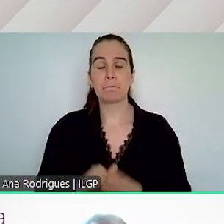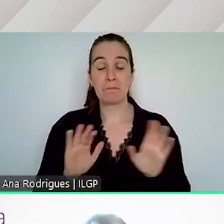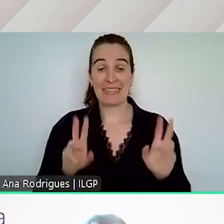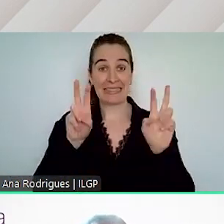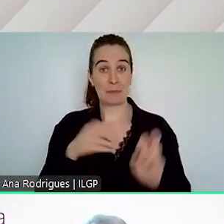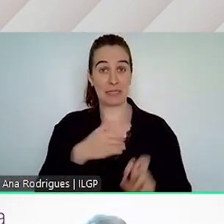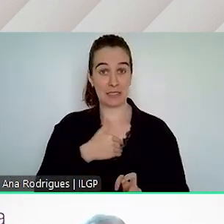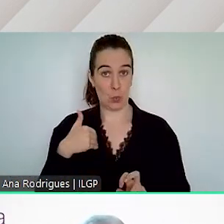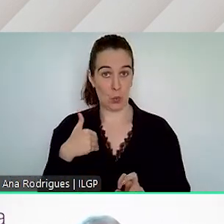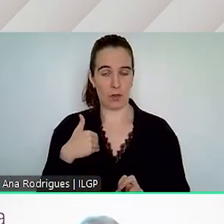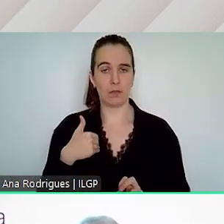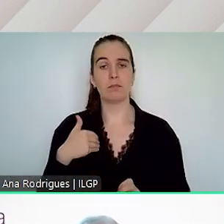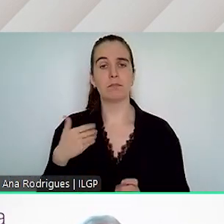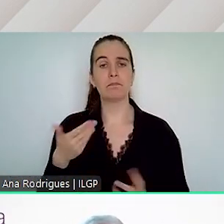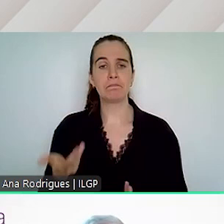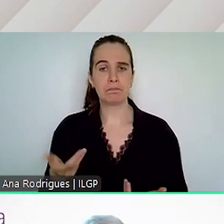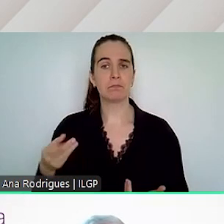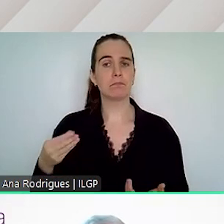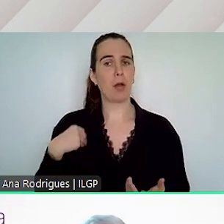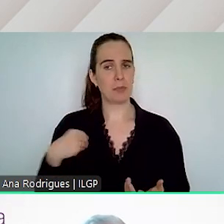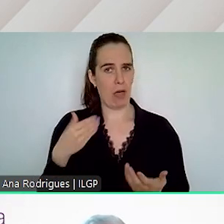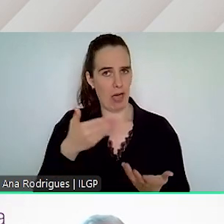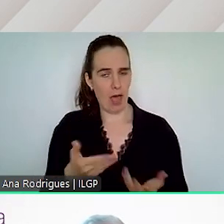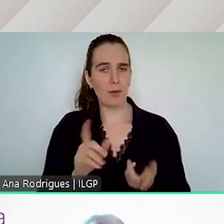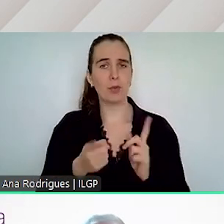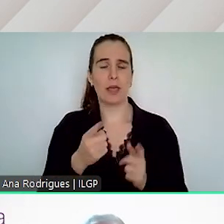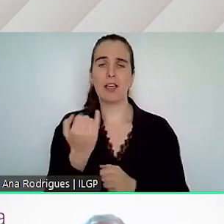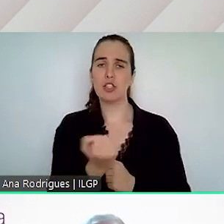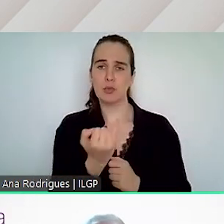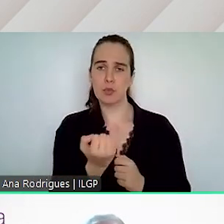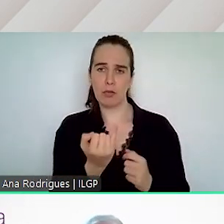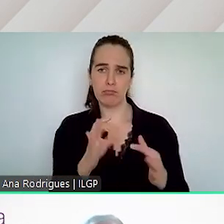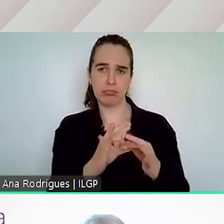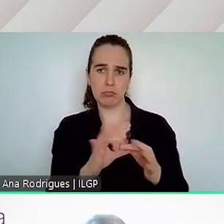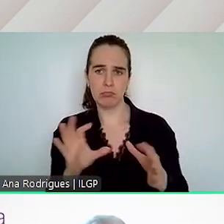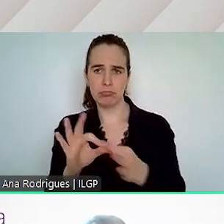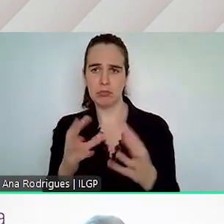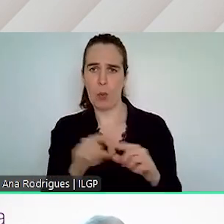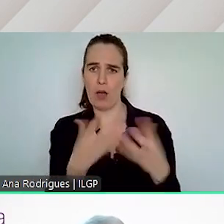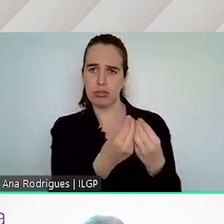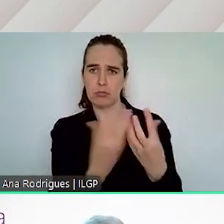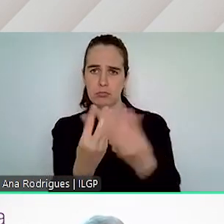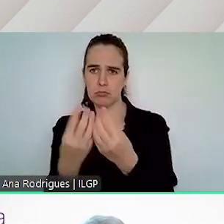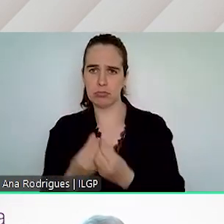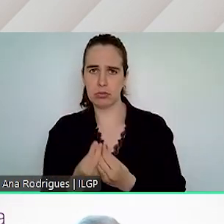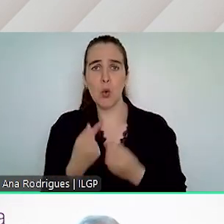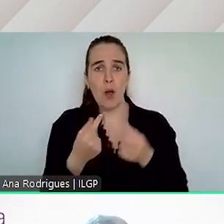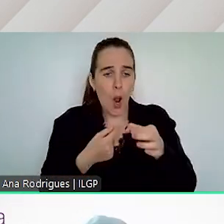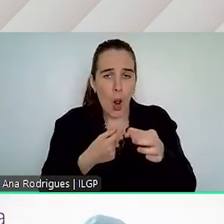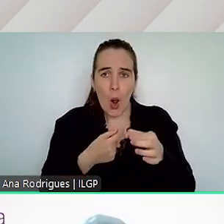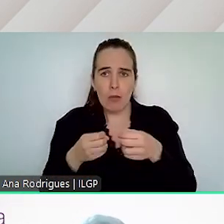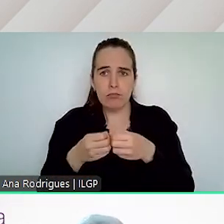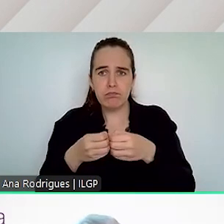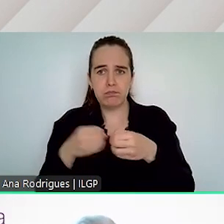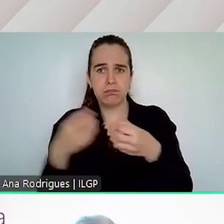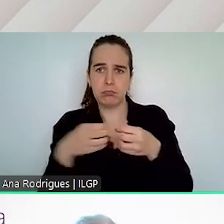de aglutinar organizações de modo a que fiquem mega organizações. O primeiro